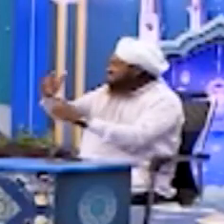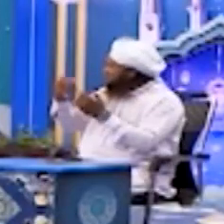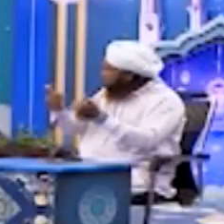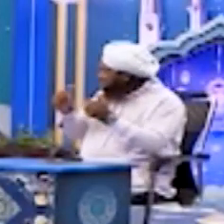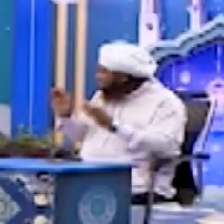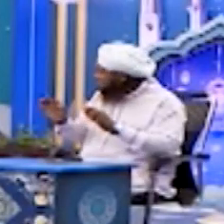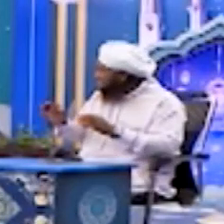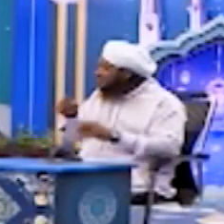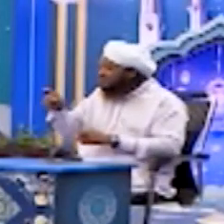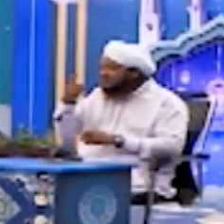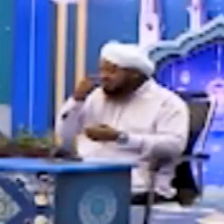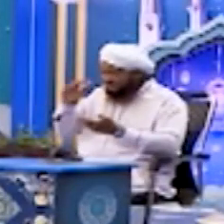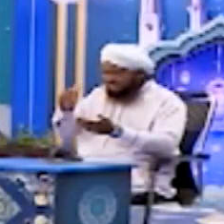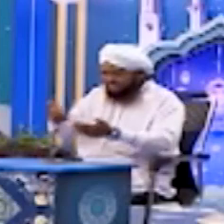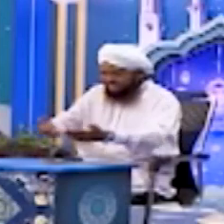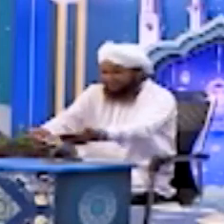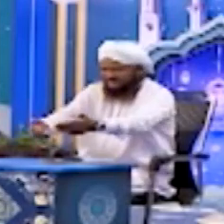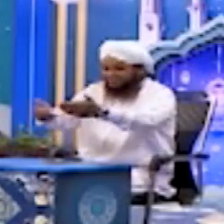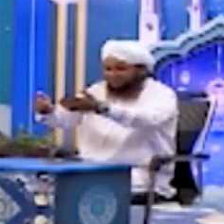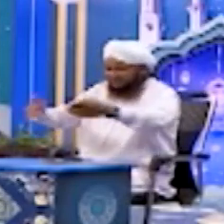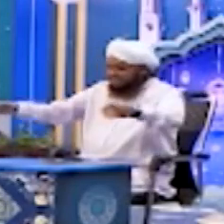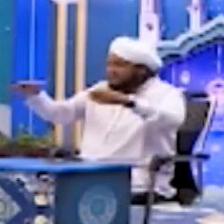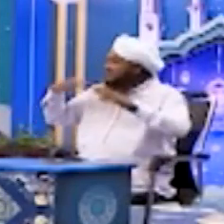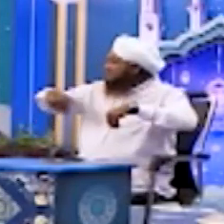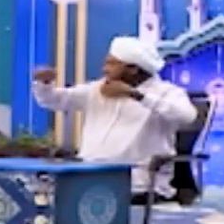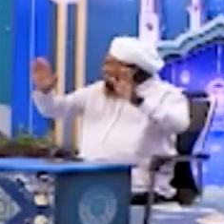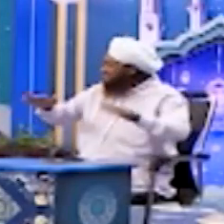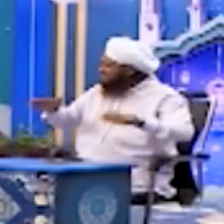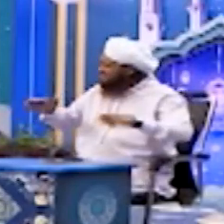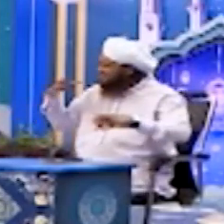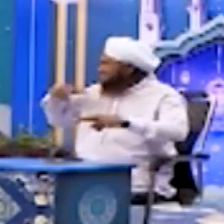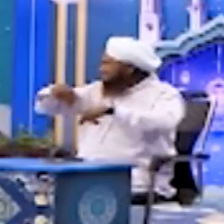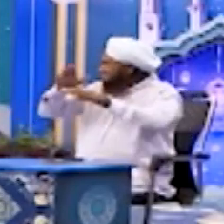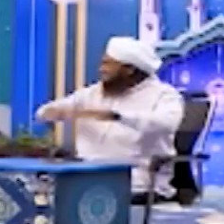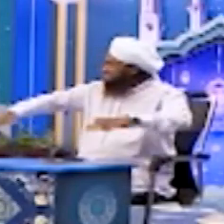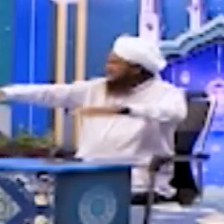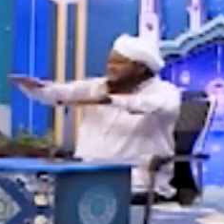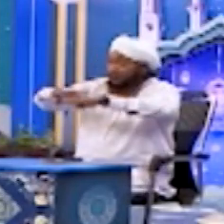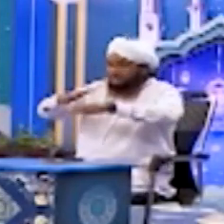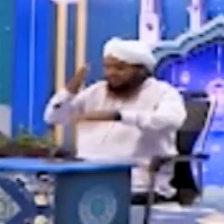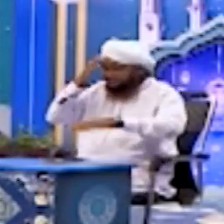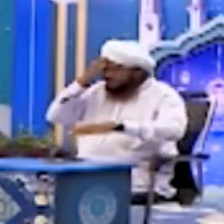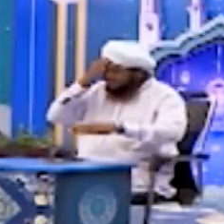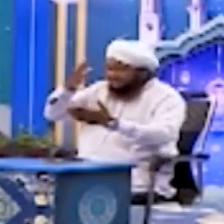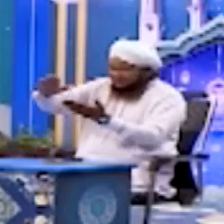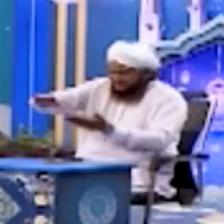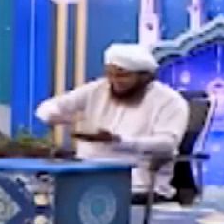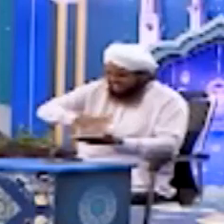اس بچی کو اپنے پروں کے سائے میں لے لیتے ہیں اور اس کے سر پر ہاتھ پھیرتے ہوئے کہتے ہیں، یہ ایک